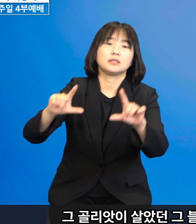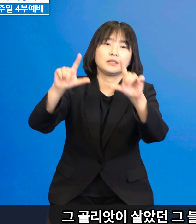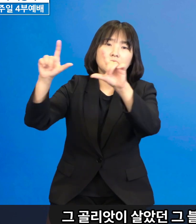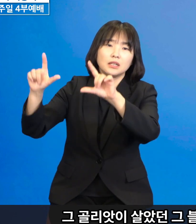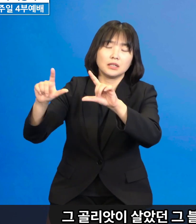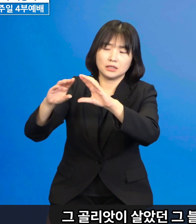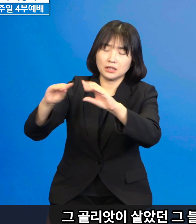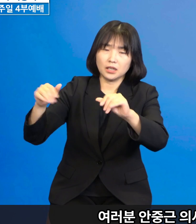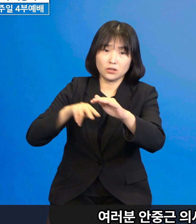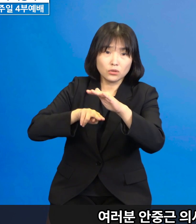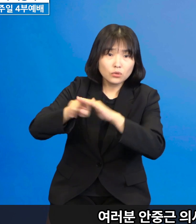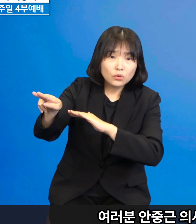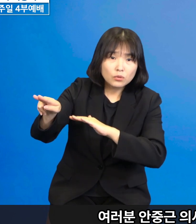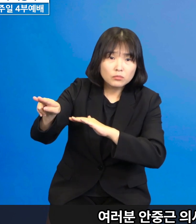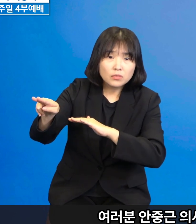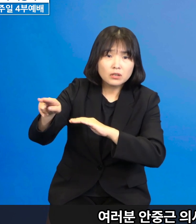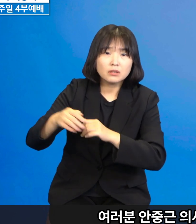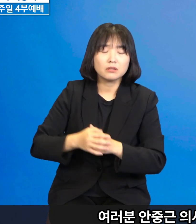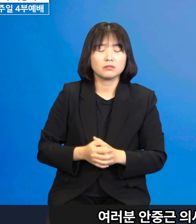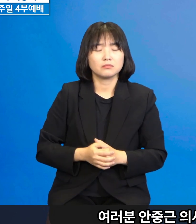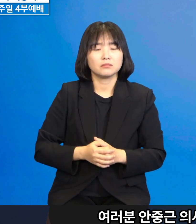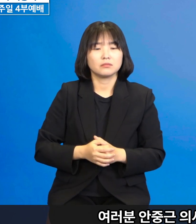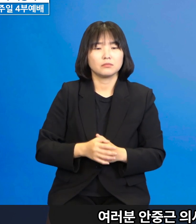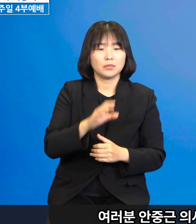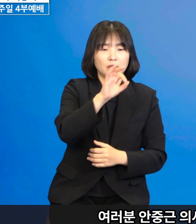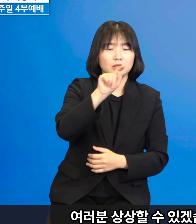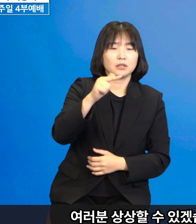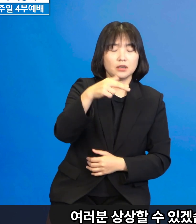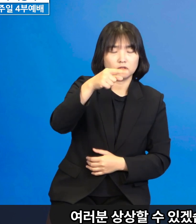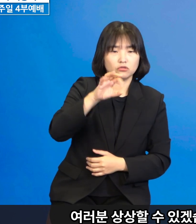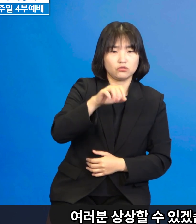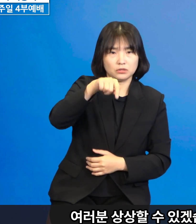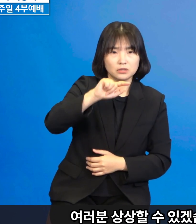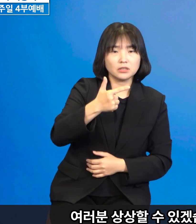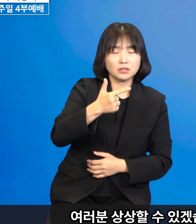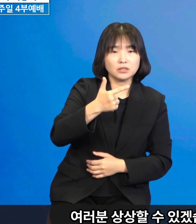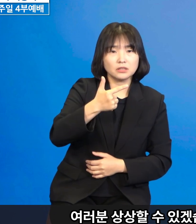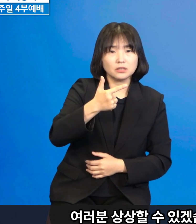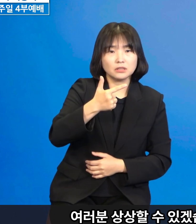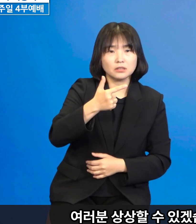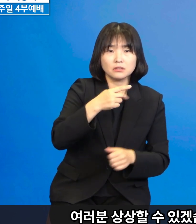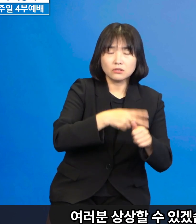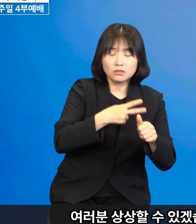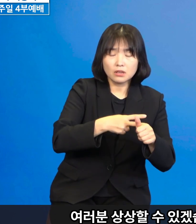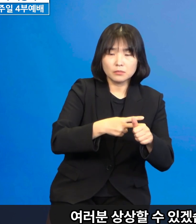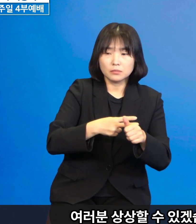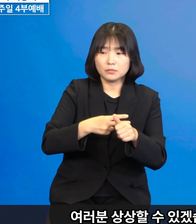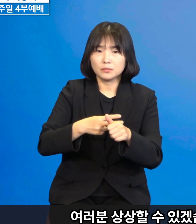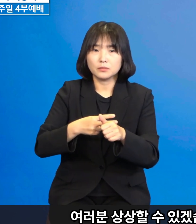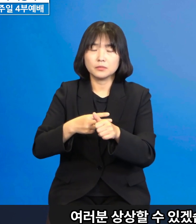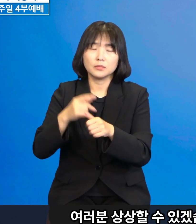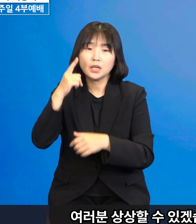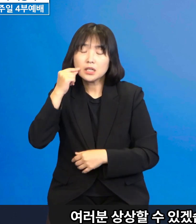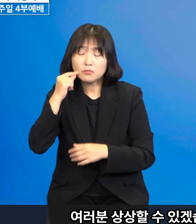땅으로 망명을 한다고. 여러분, 안중근 의사가 일본으로 망명한다, 여러분 상상할 수 있겠습니까? 말도 안 되는